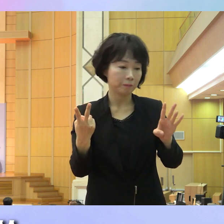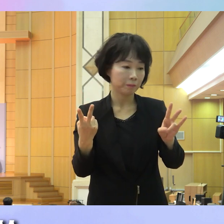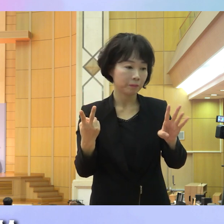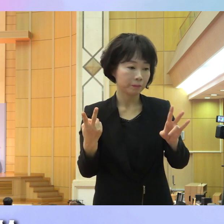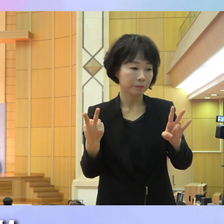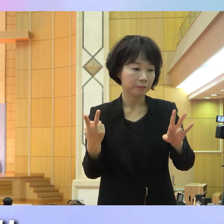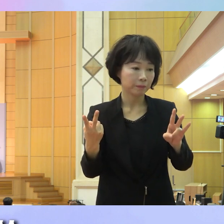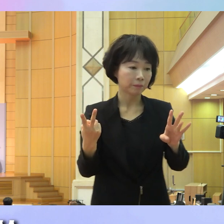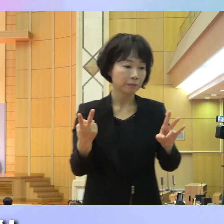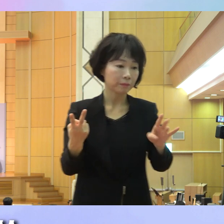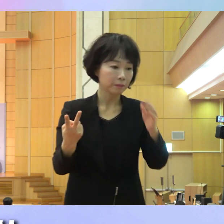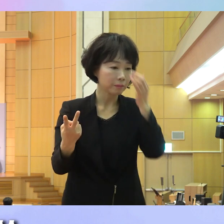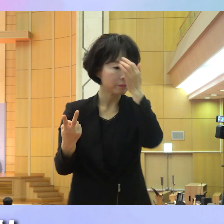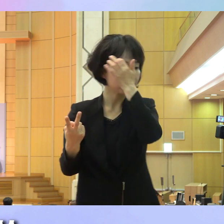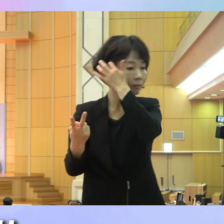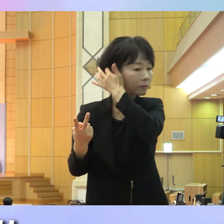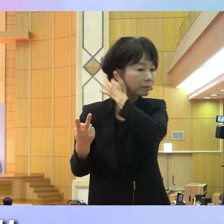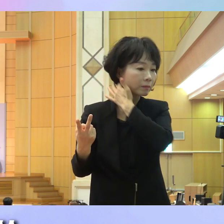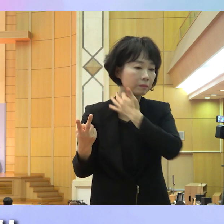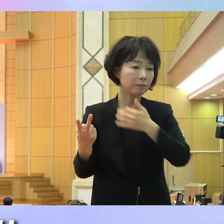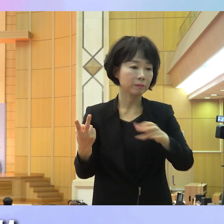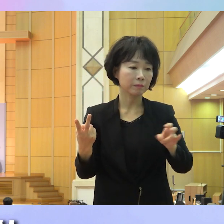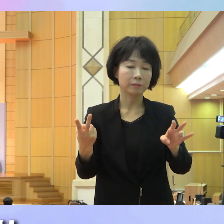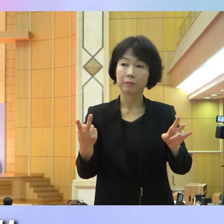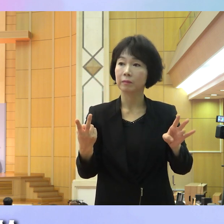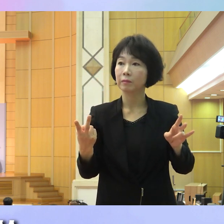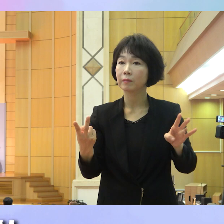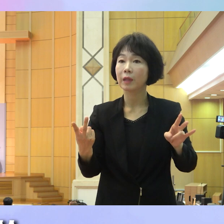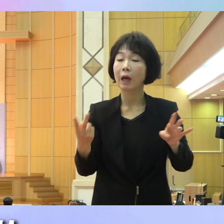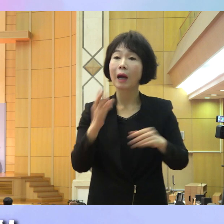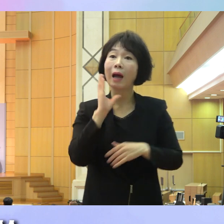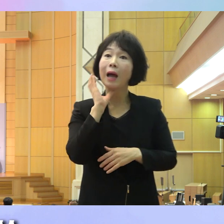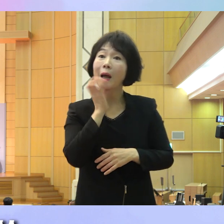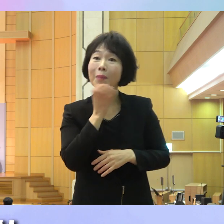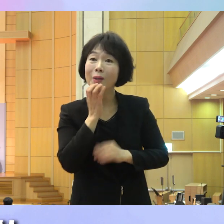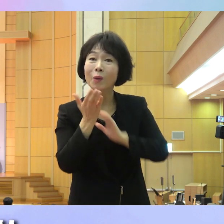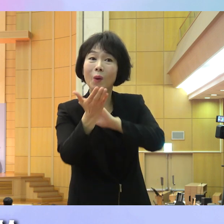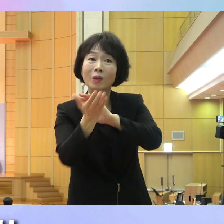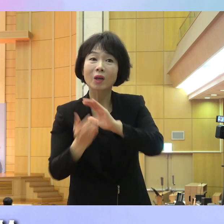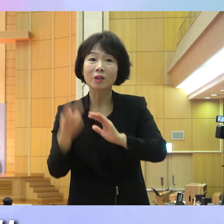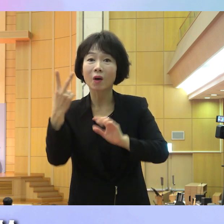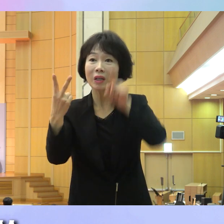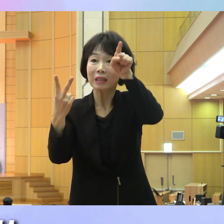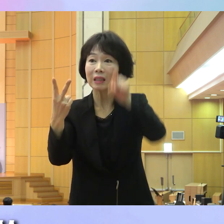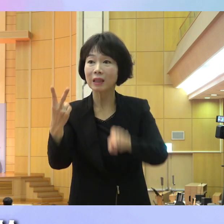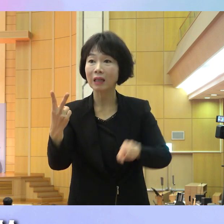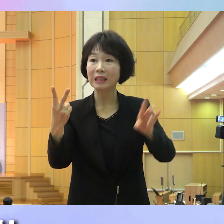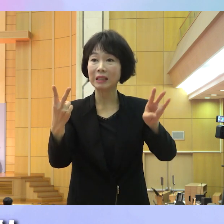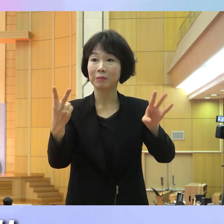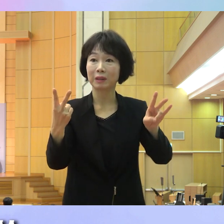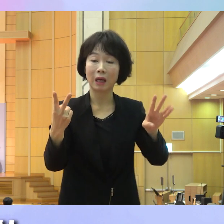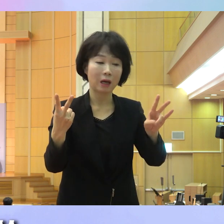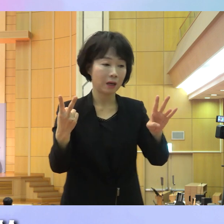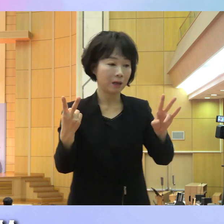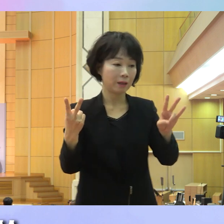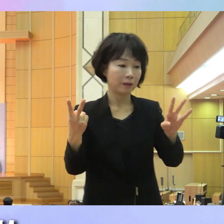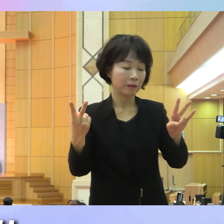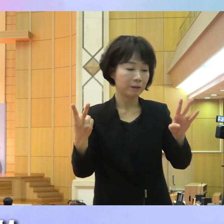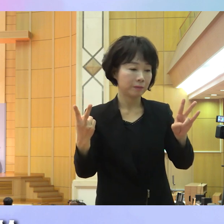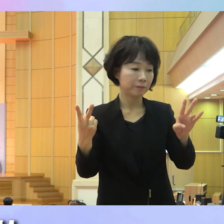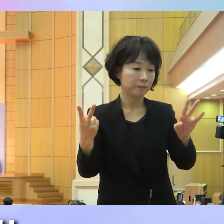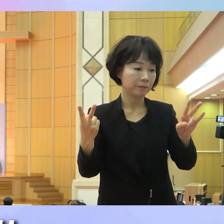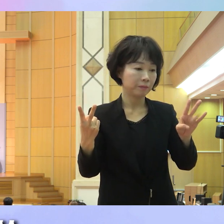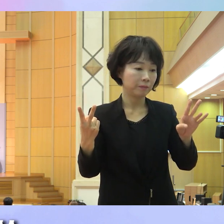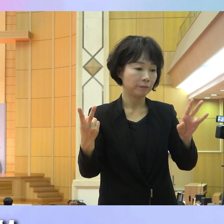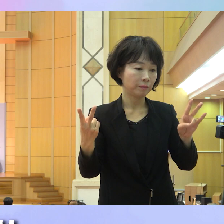예수 그리스도 안에서 영생이라고 했기 때문에 어떻게 예수 안에서 영생을 얻을 수 있는 것인가 라는